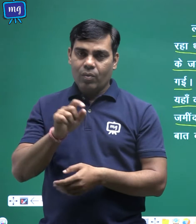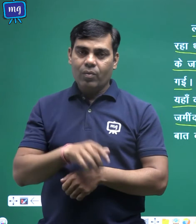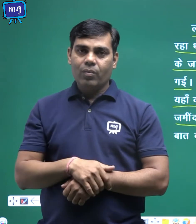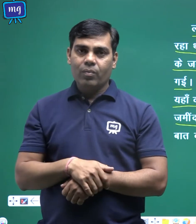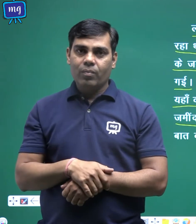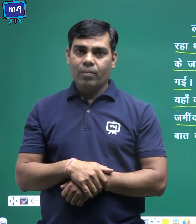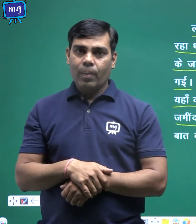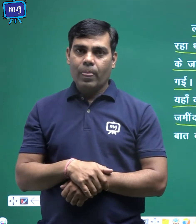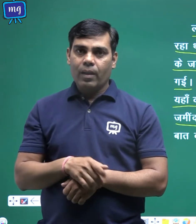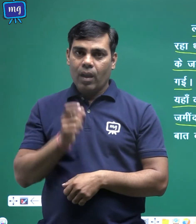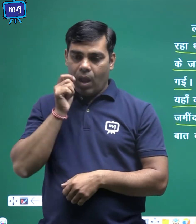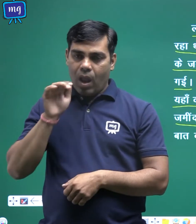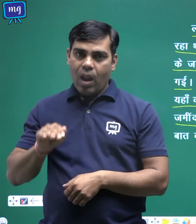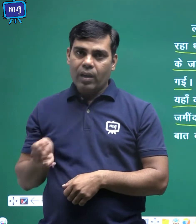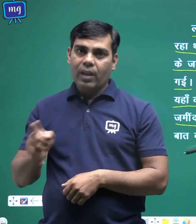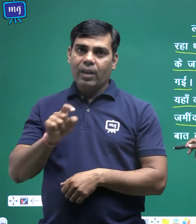लड़के के